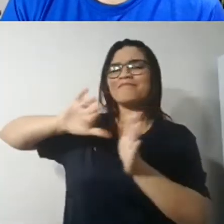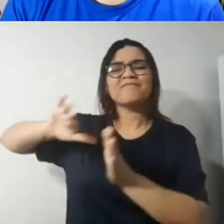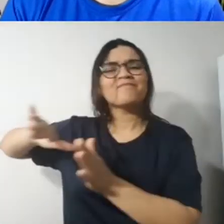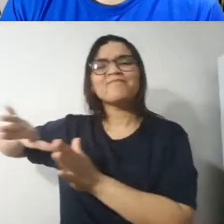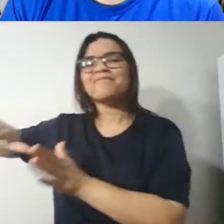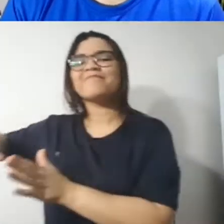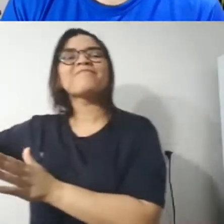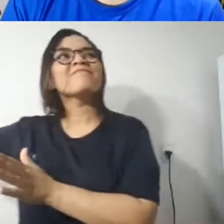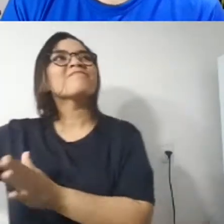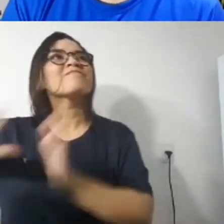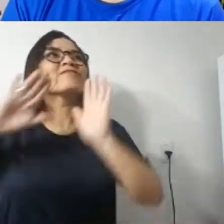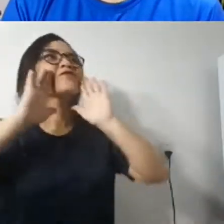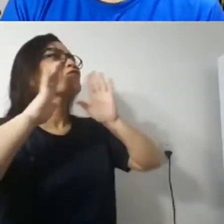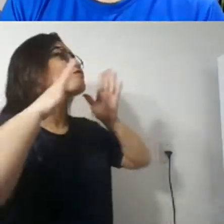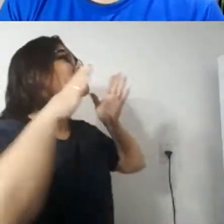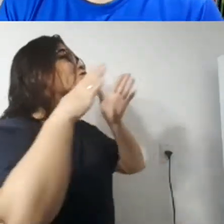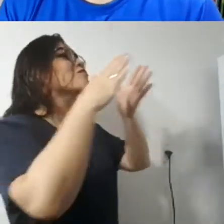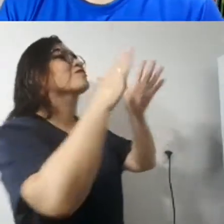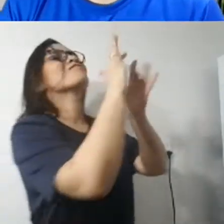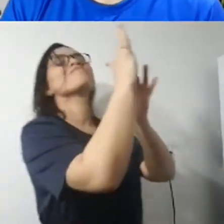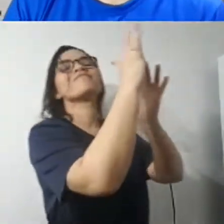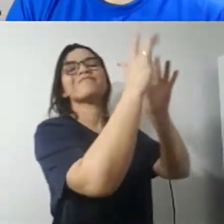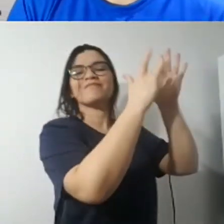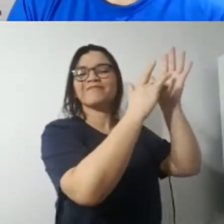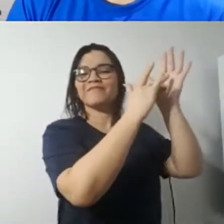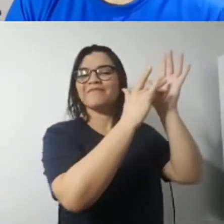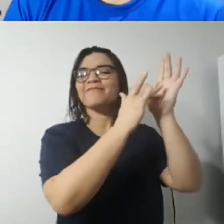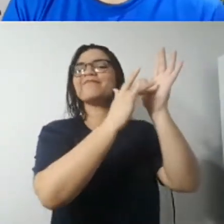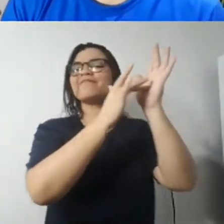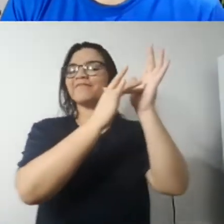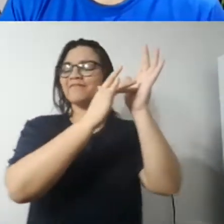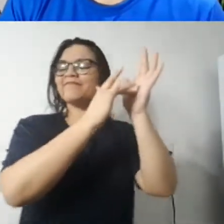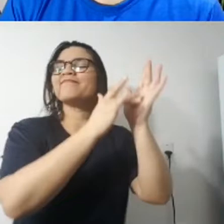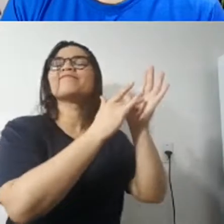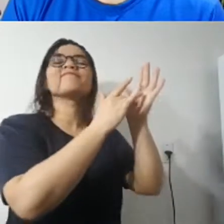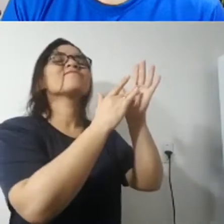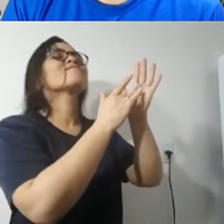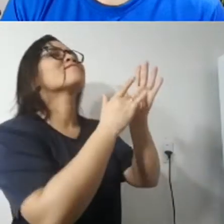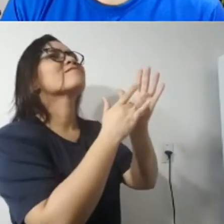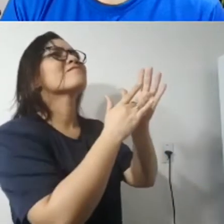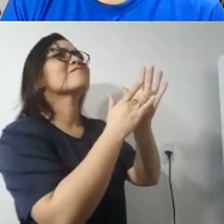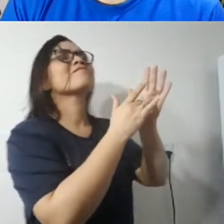olha o seu amor, não me quero conquistar.